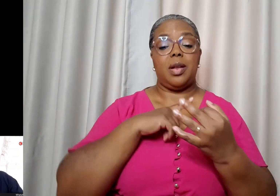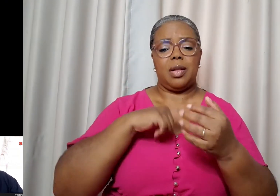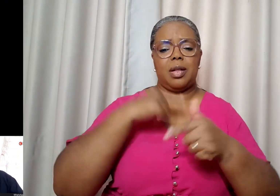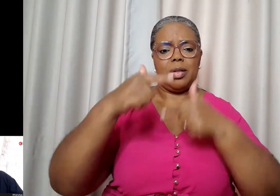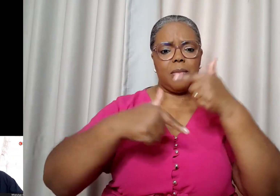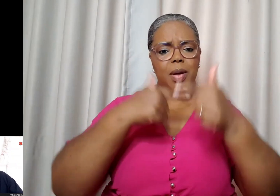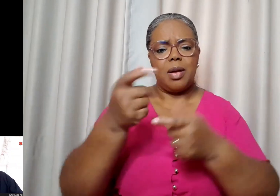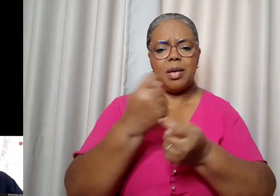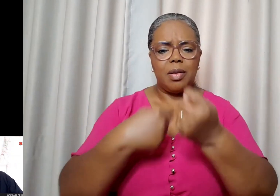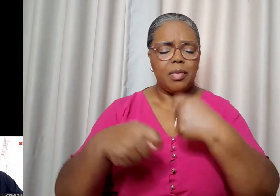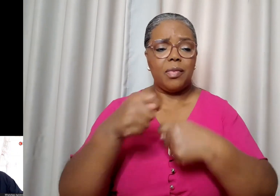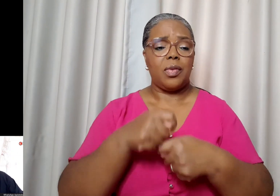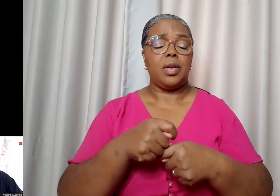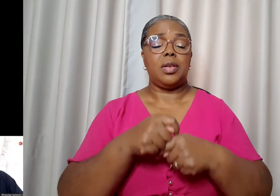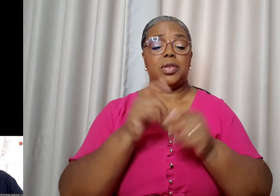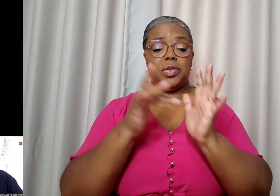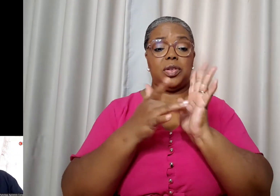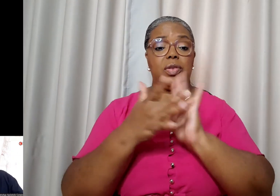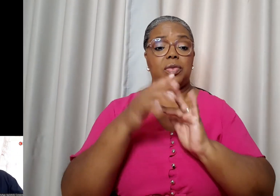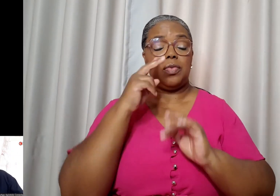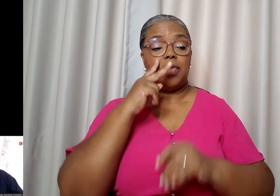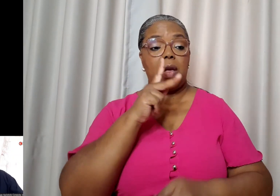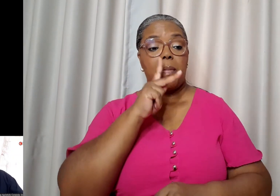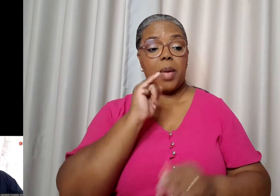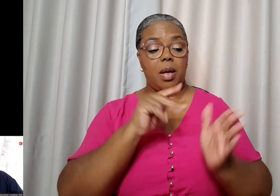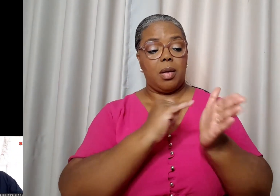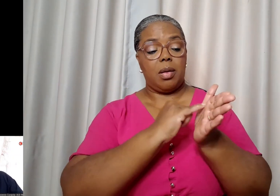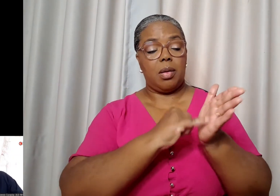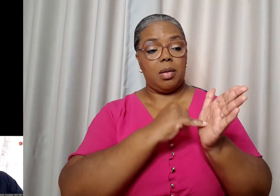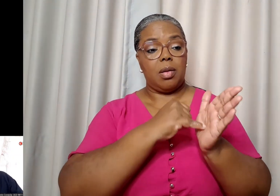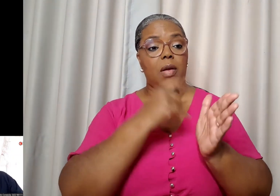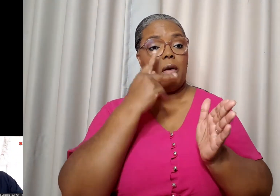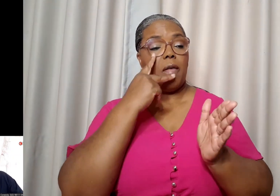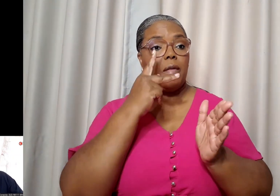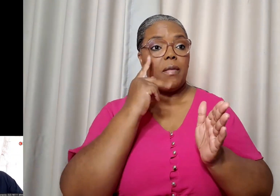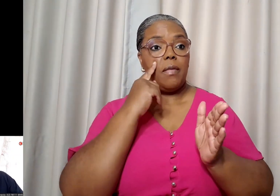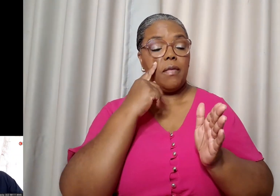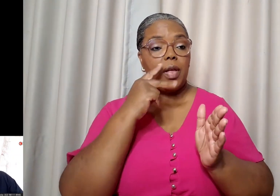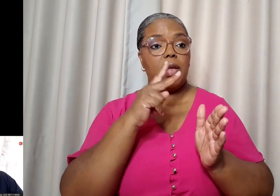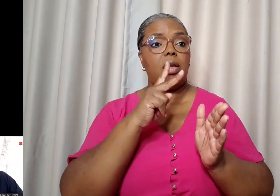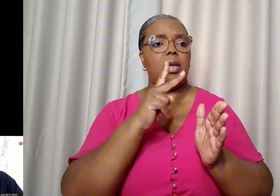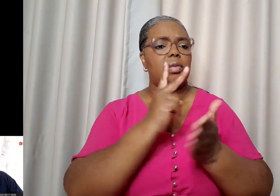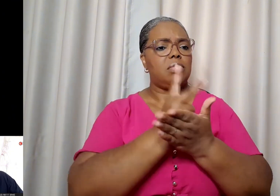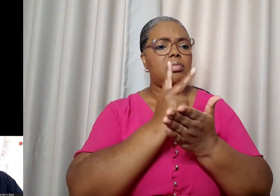negociando o tempo todo. Negociando o quê? Serviço.